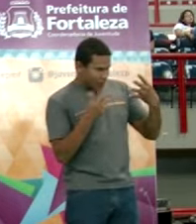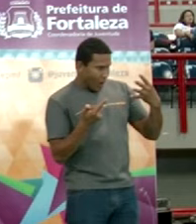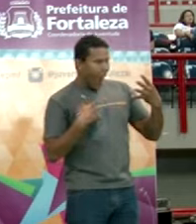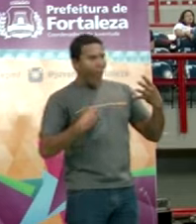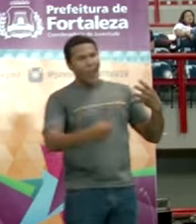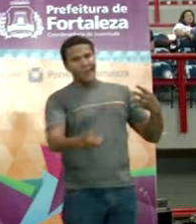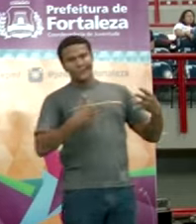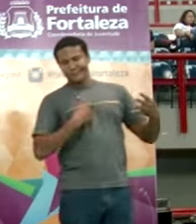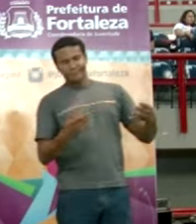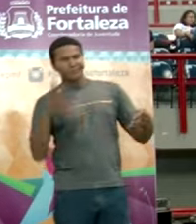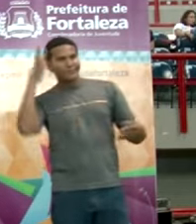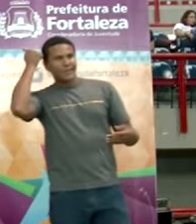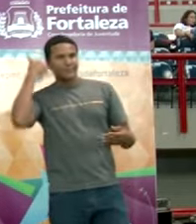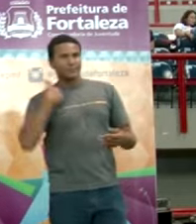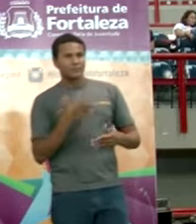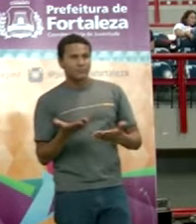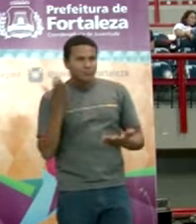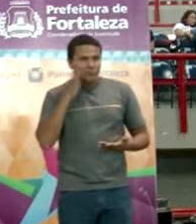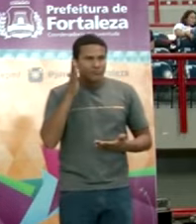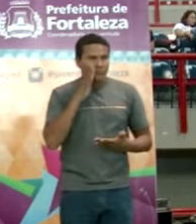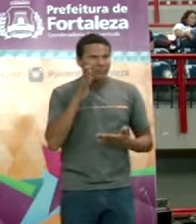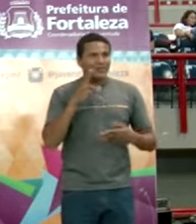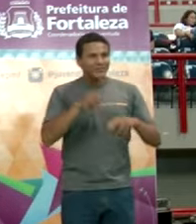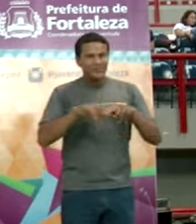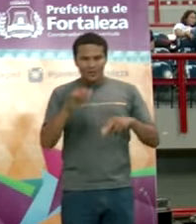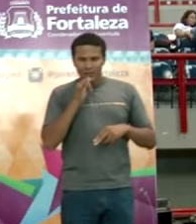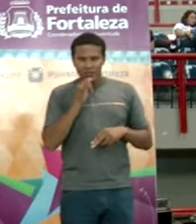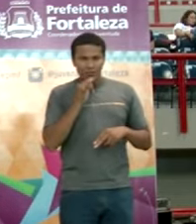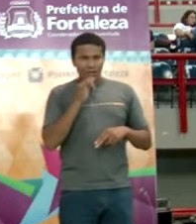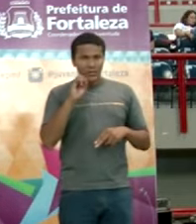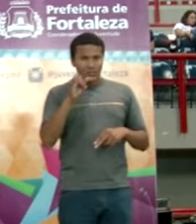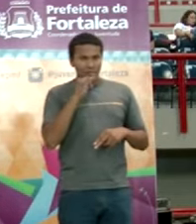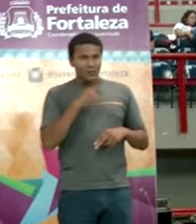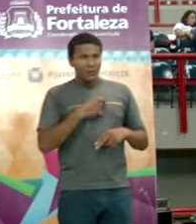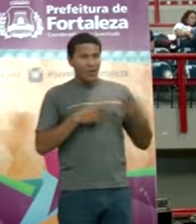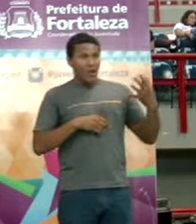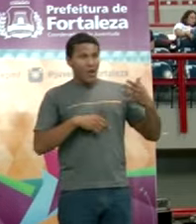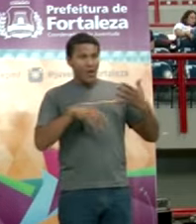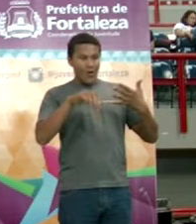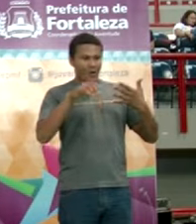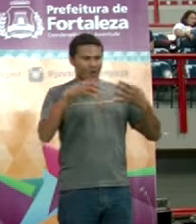linhas e até se complicou mais ainda com a questão, não está